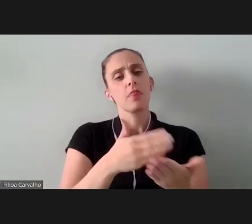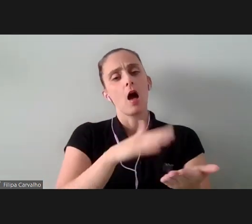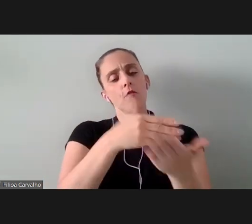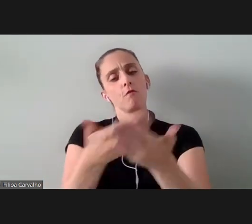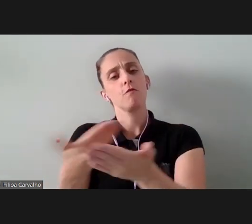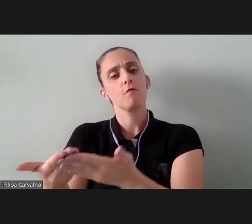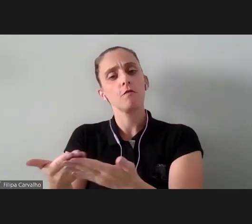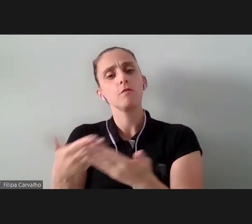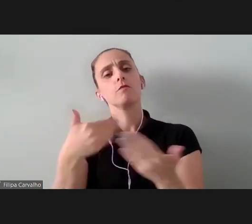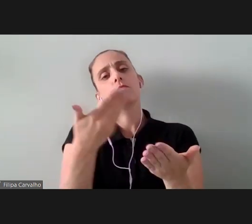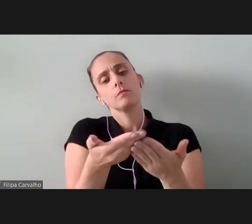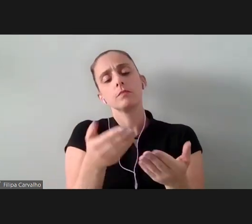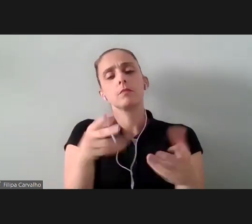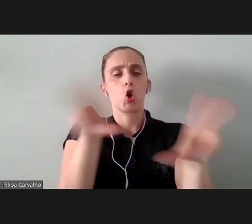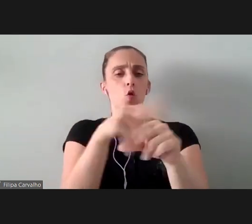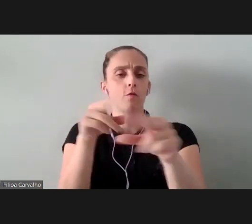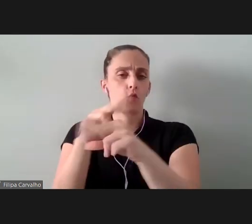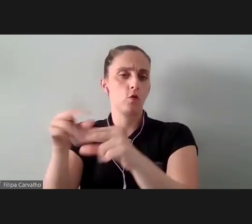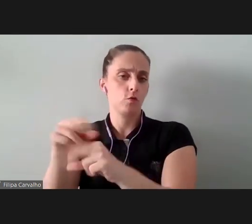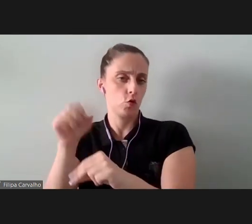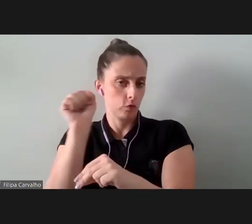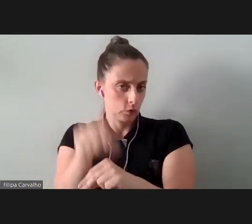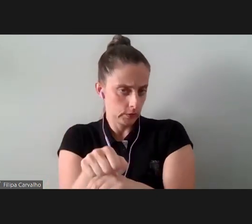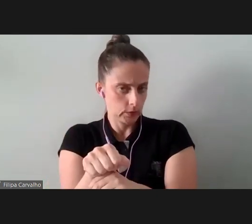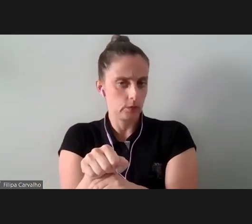tem sido per si, uma forma inovadora. E